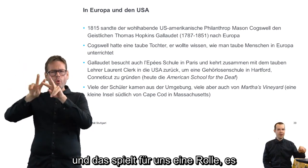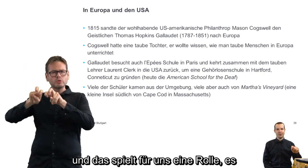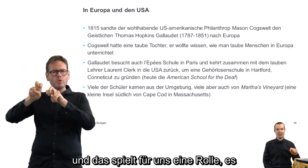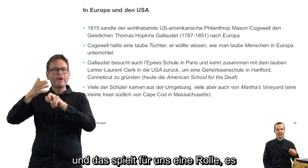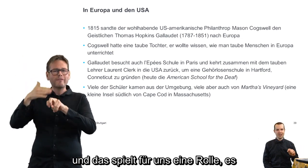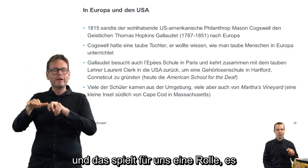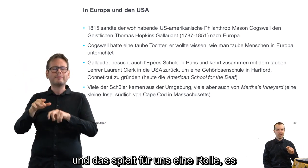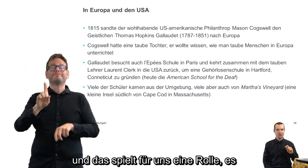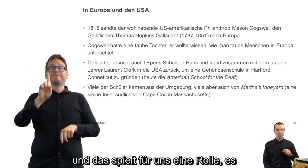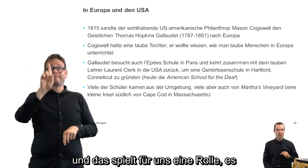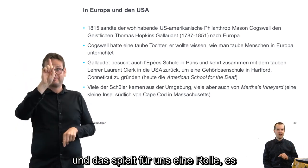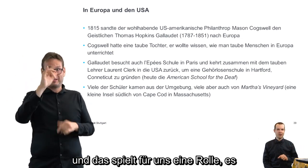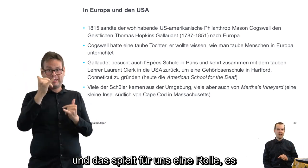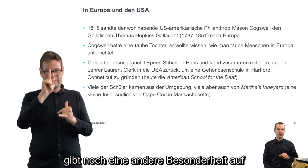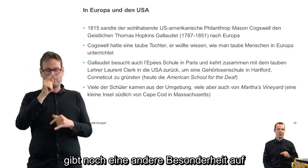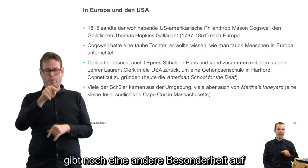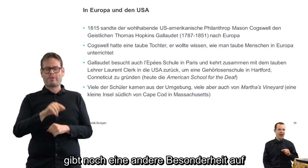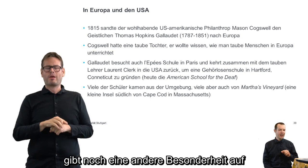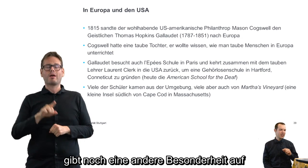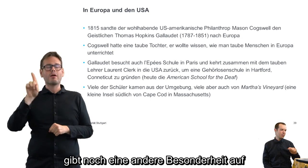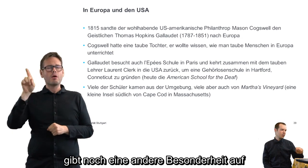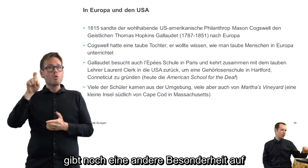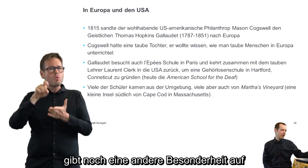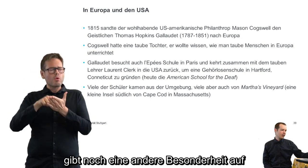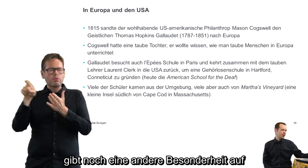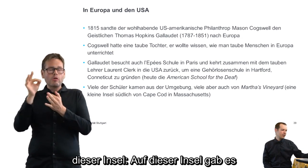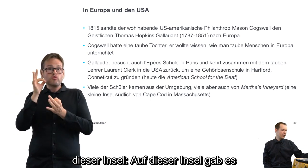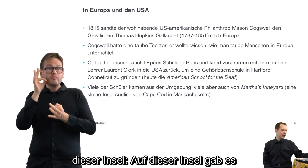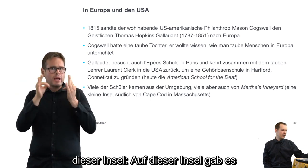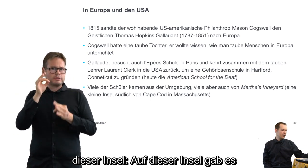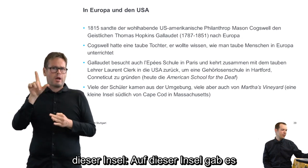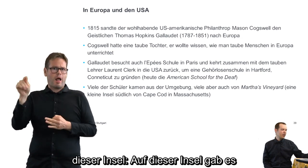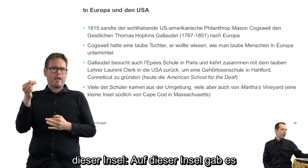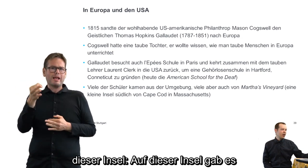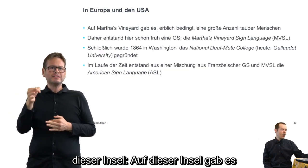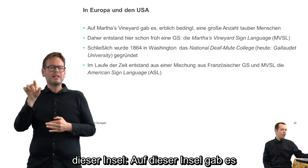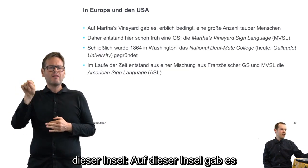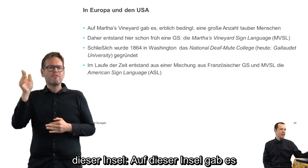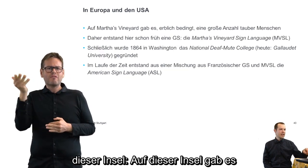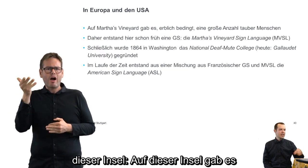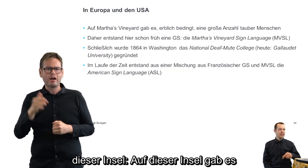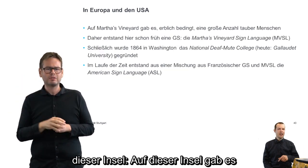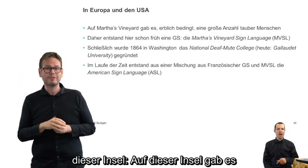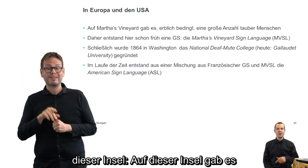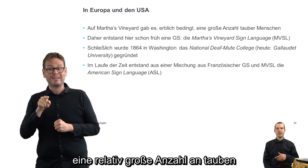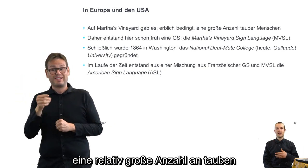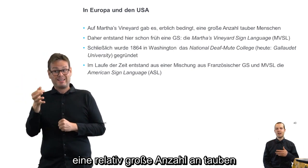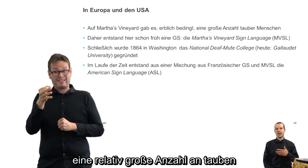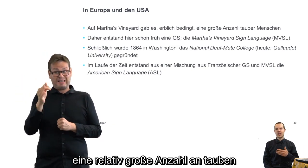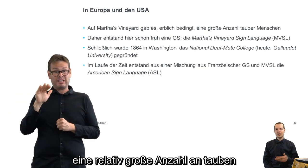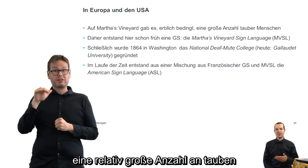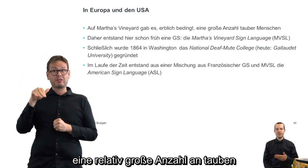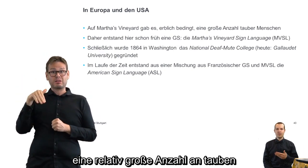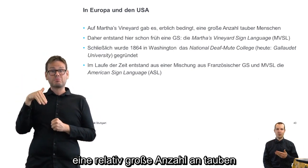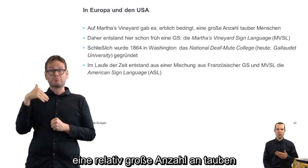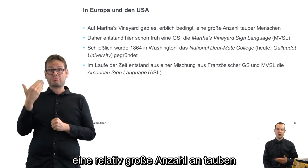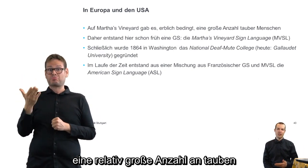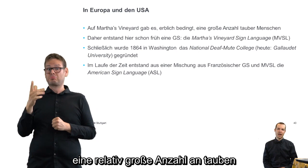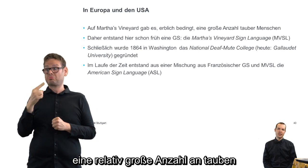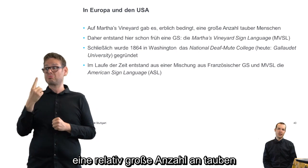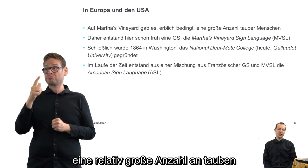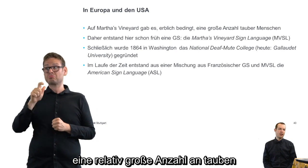Aber, und das spielt jetzt für uns eine Rolle, es gibt noch eine andere Besonderheit auf dieser Insel. Auf dieser Insel gab es eine relativ